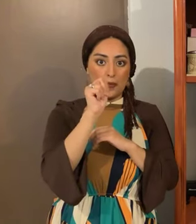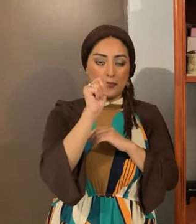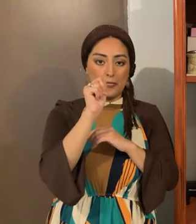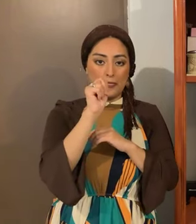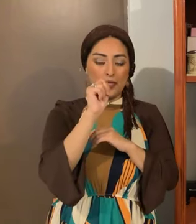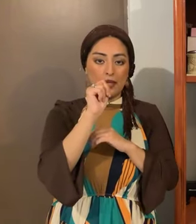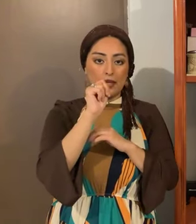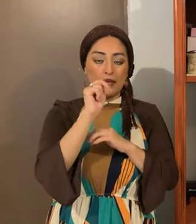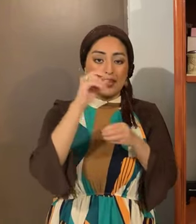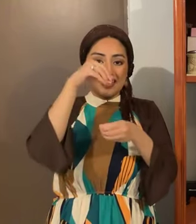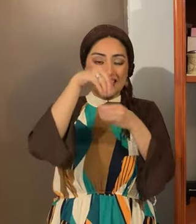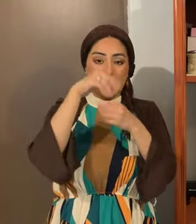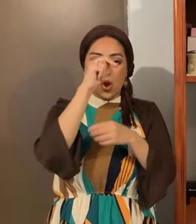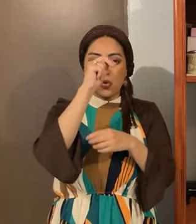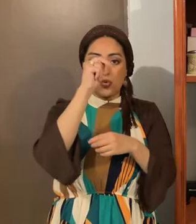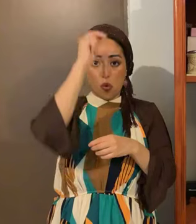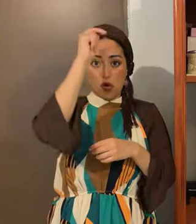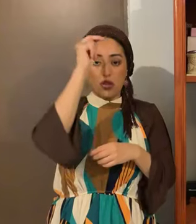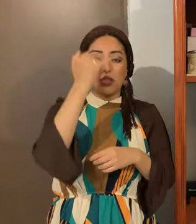hoy, esto es en el norte de Israel,